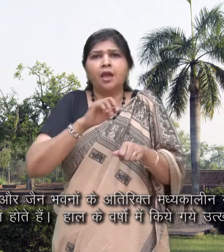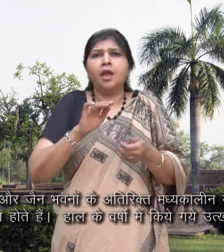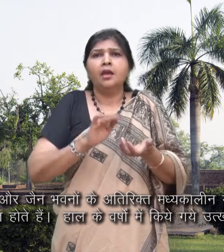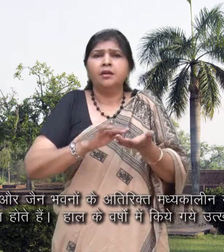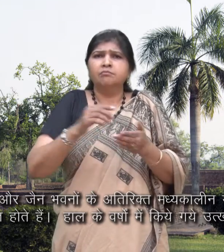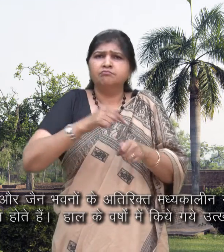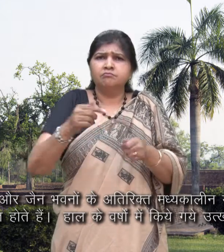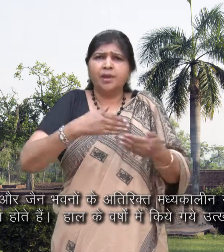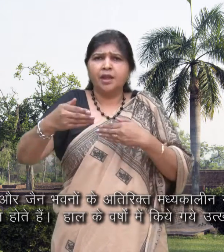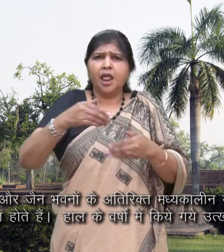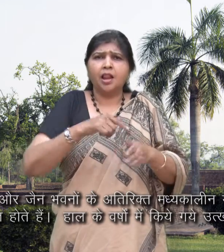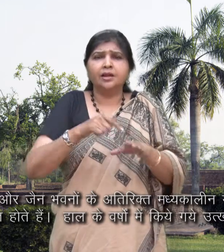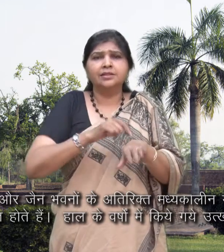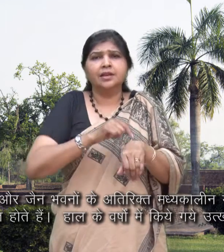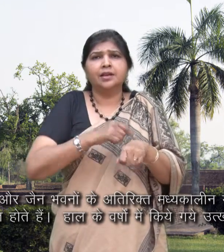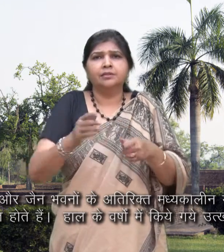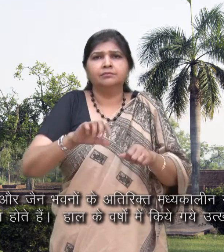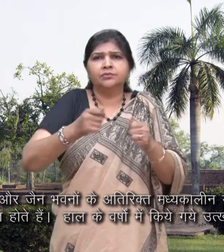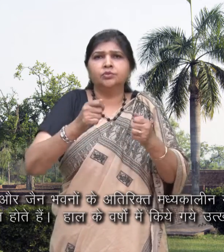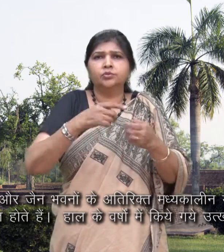मध्यकालीन मकबरों के भी अवशेष प्राप्त होते हैं।